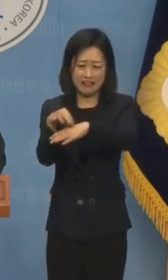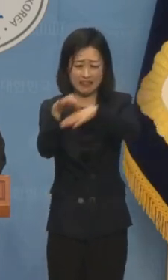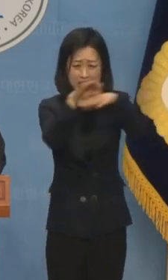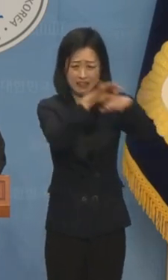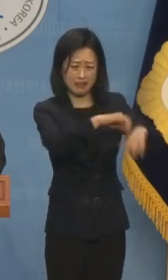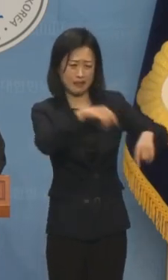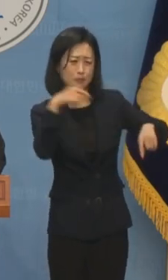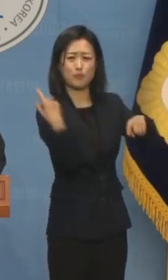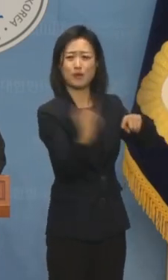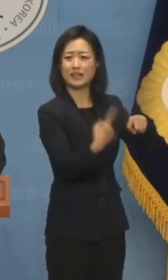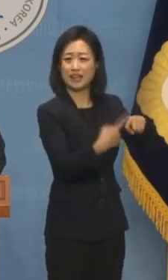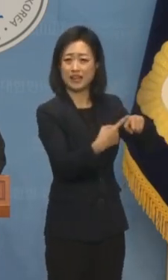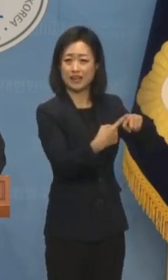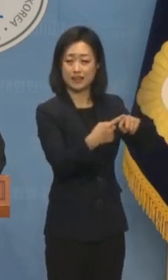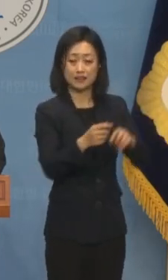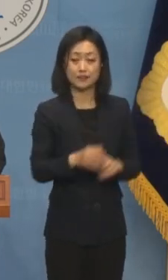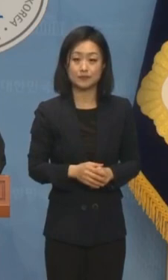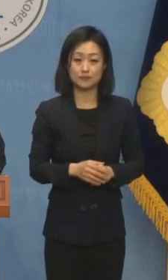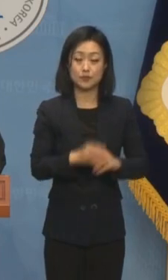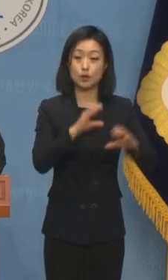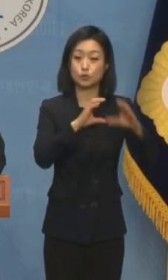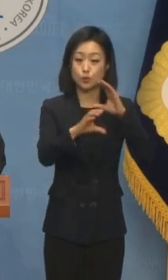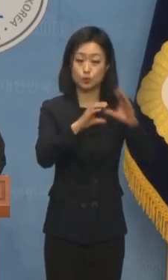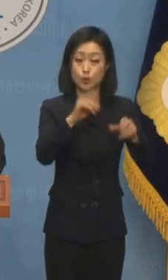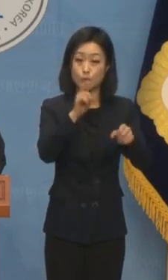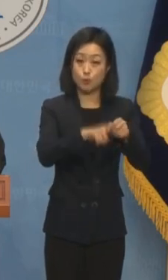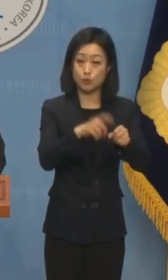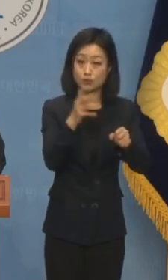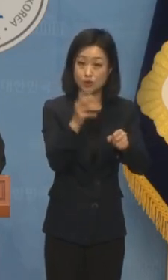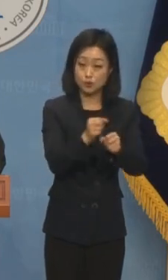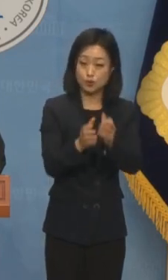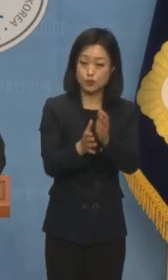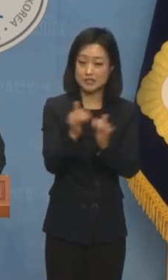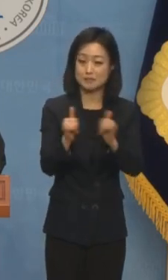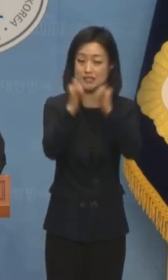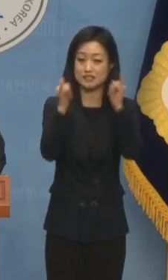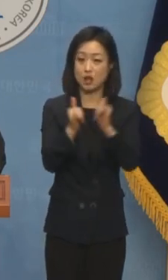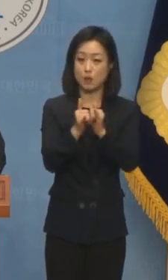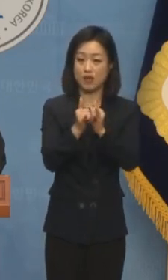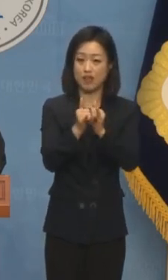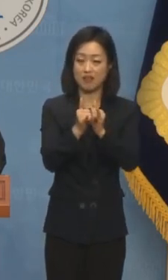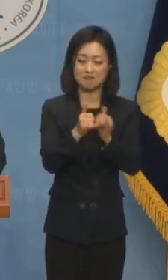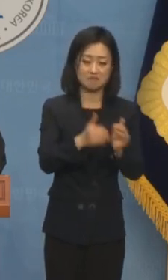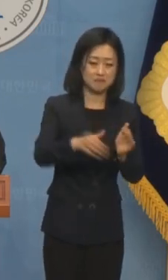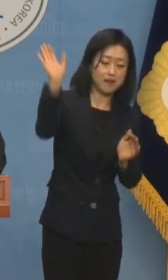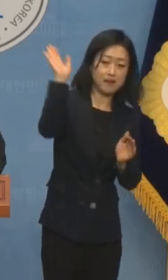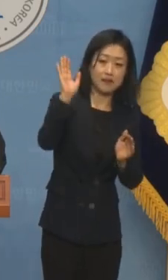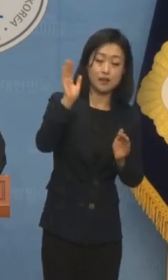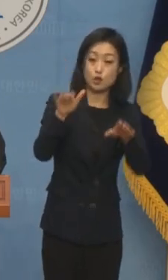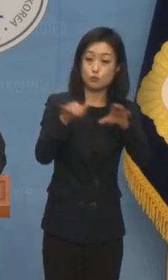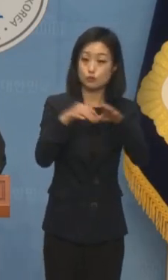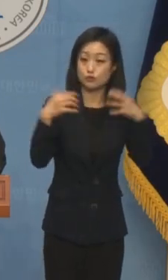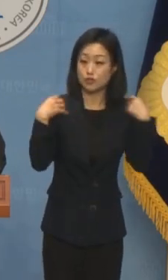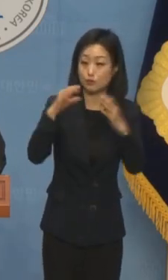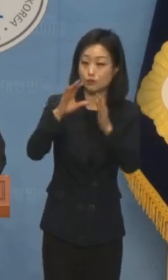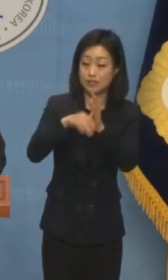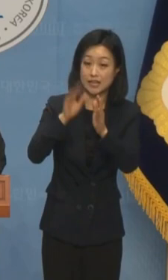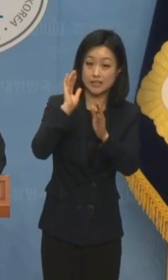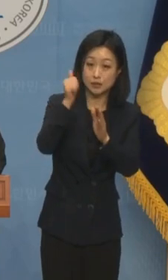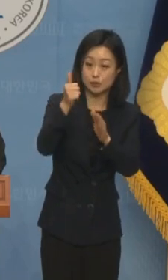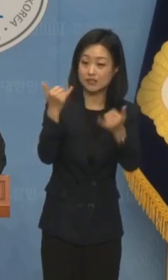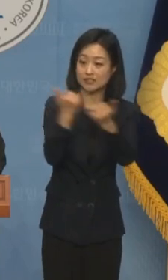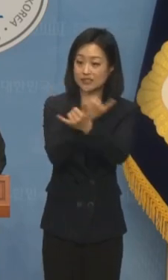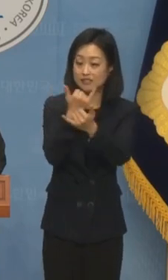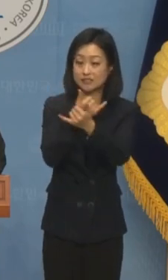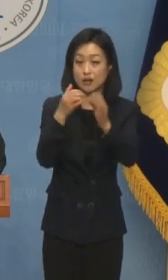그마저도 소통하겠다면서 시민사회와 거리를 두고 문재인 정부 시절 대통령의